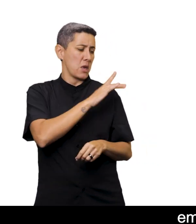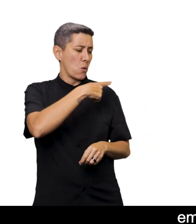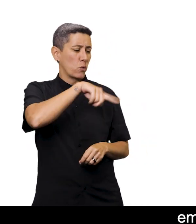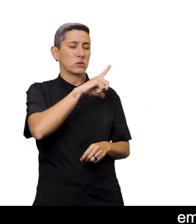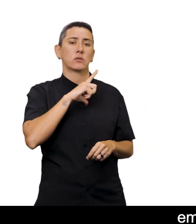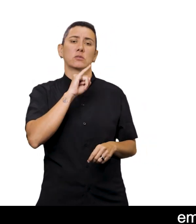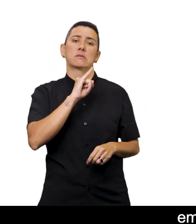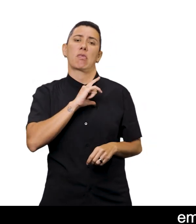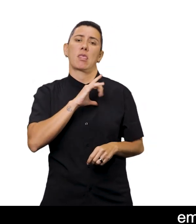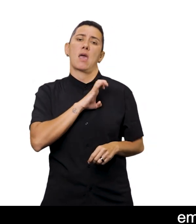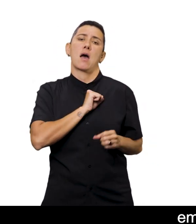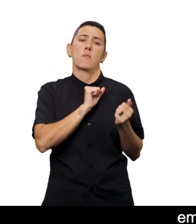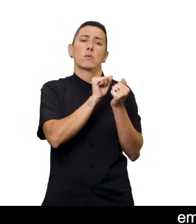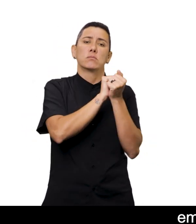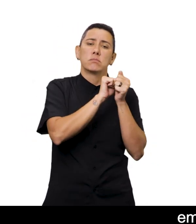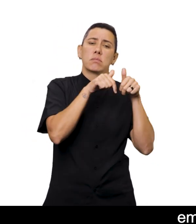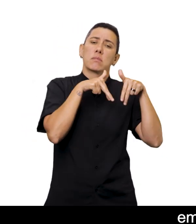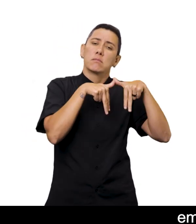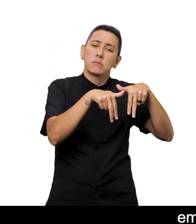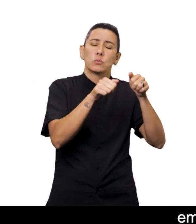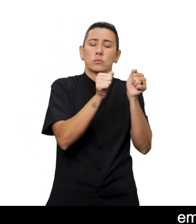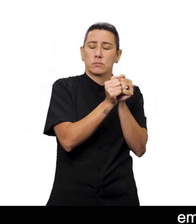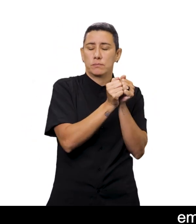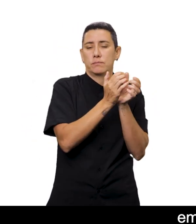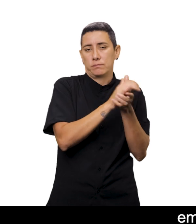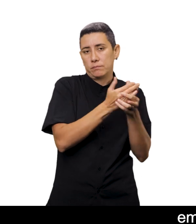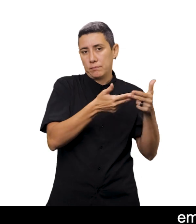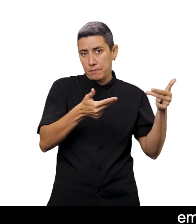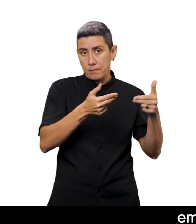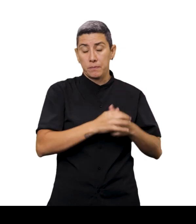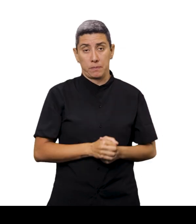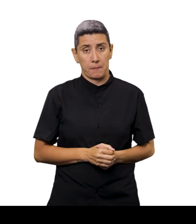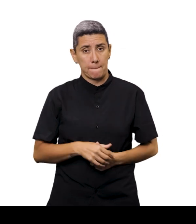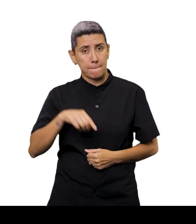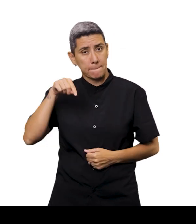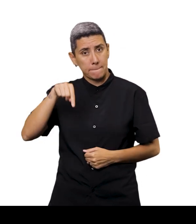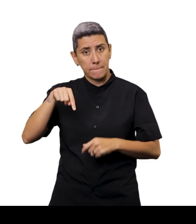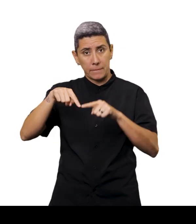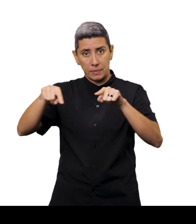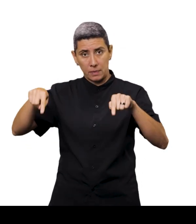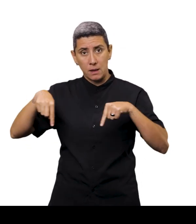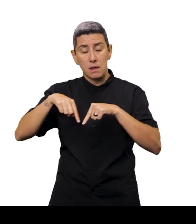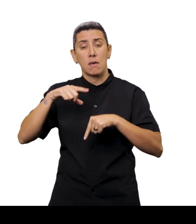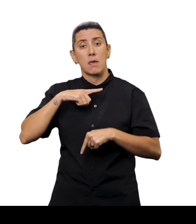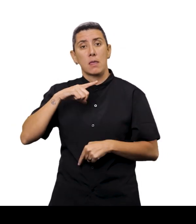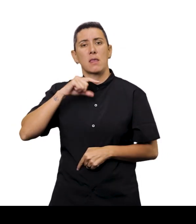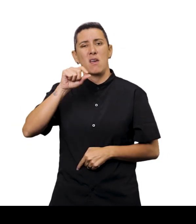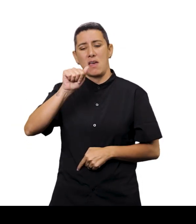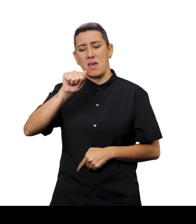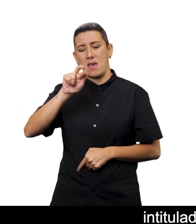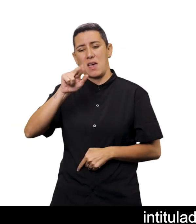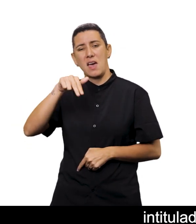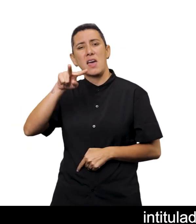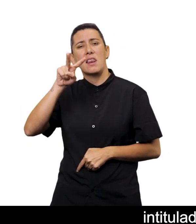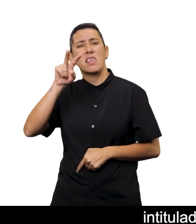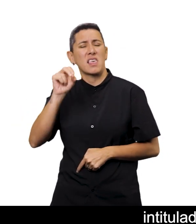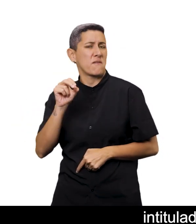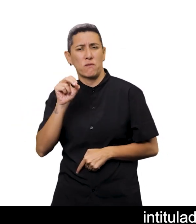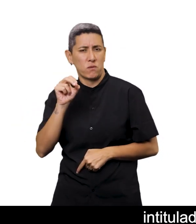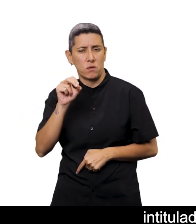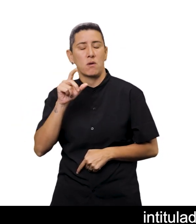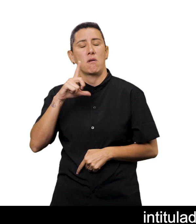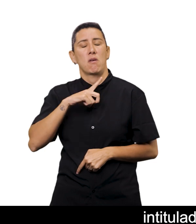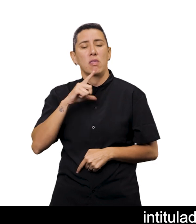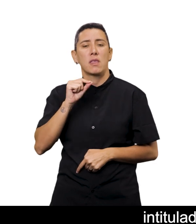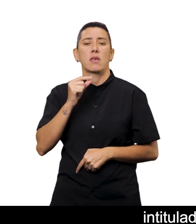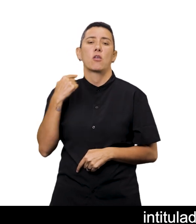em contextos de repressão a demonstrações de afeto. O segundo núcleo desta sala,